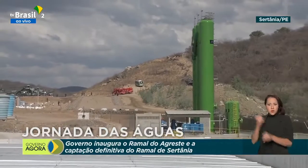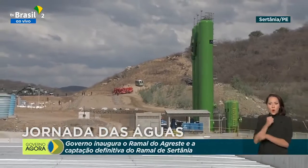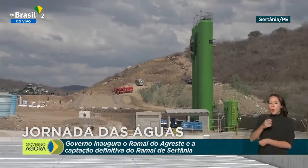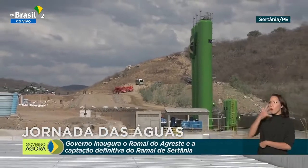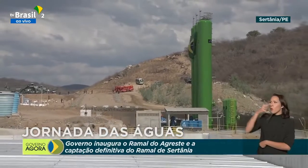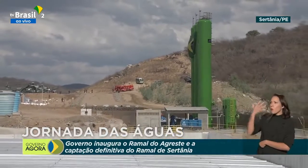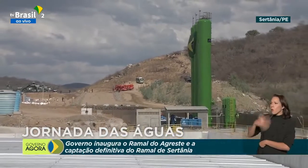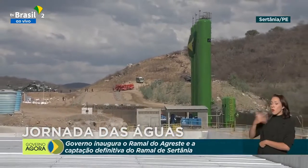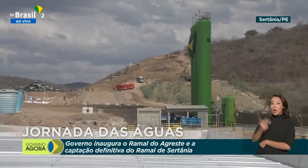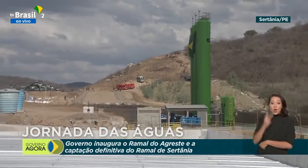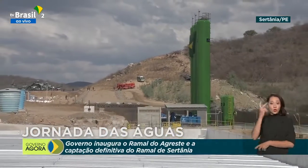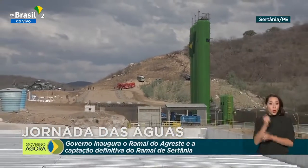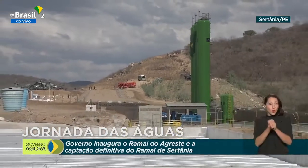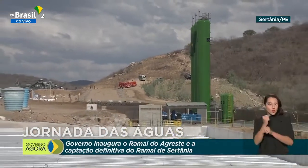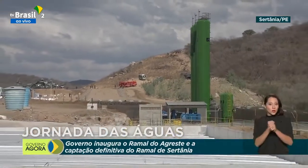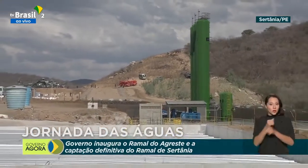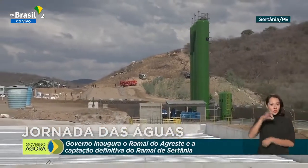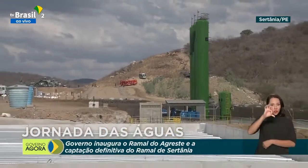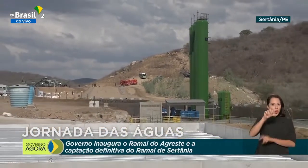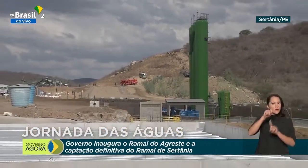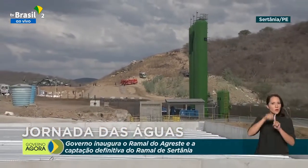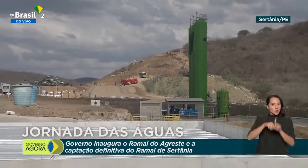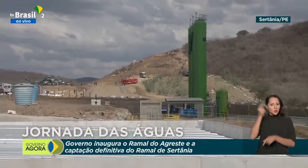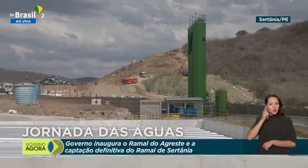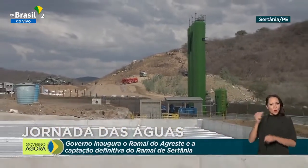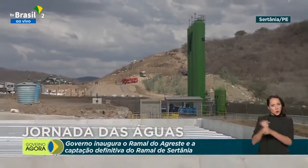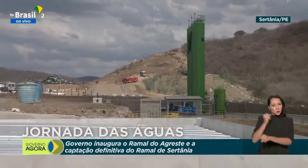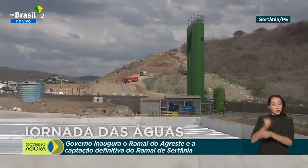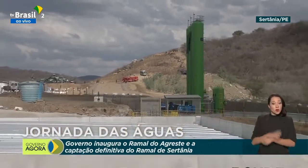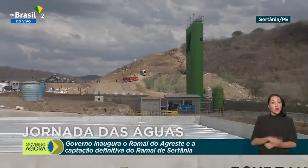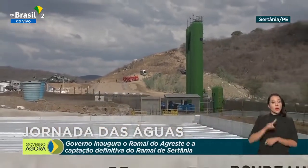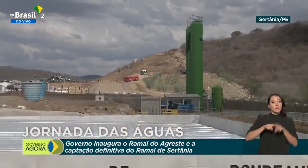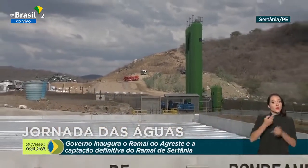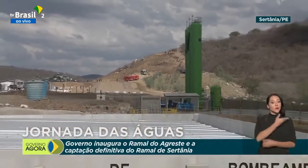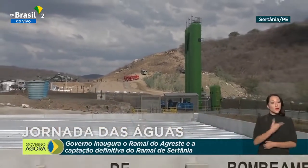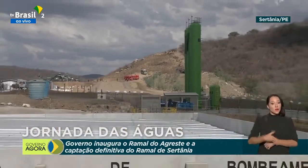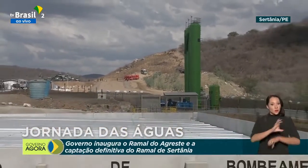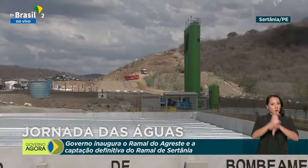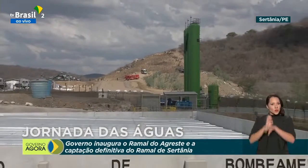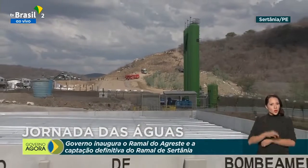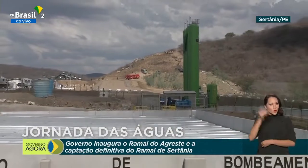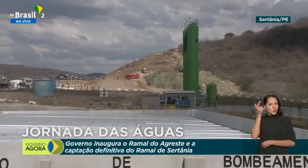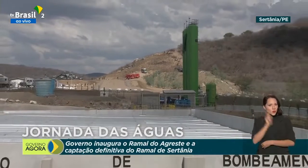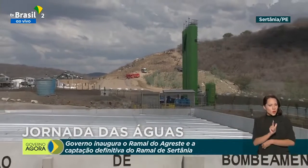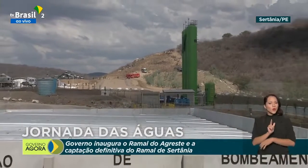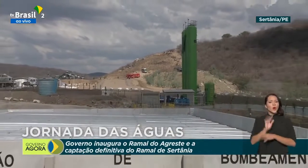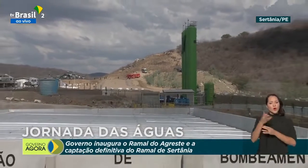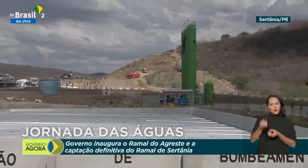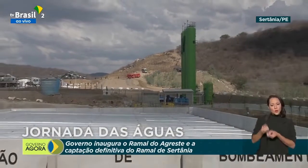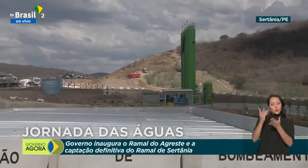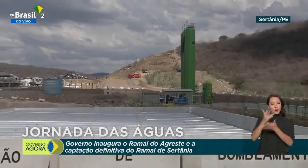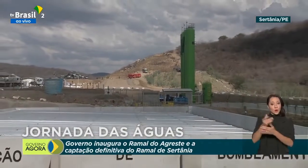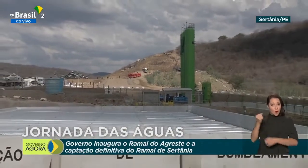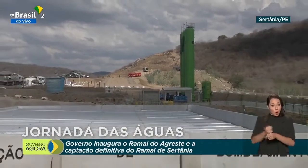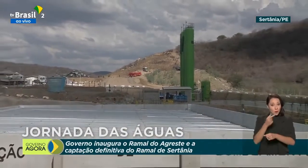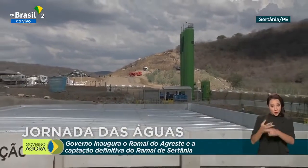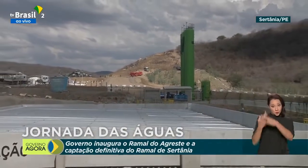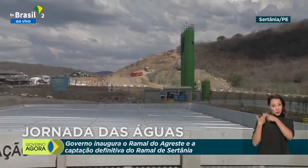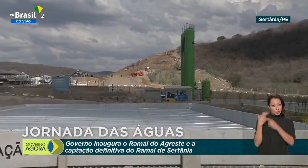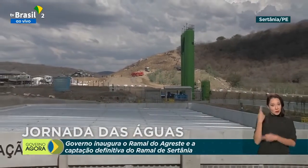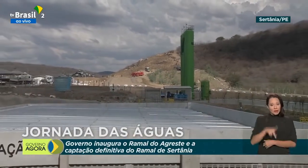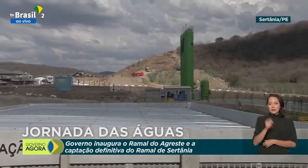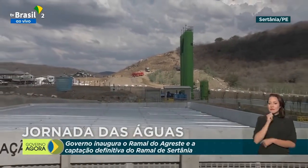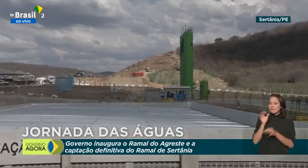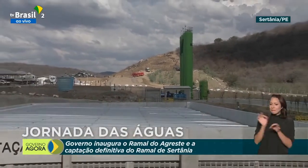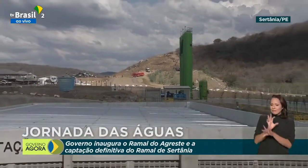Em 2 anos e 9 meses apenas. Mas o governo do estado está aí quase 8 anos com a obra, que é a responsabilidade deles, sem terminar e